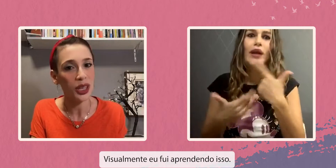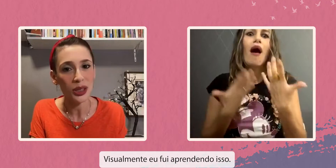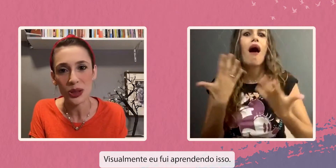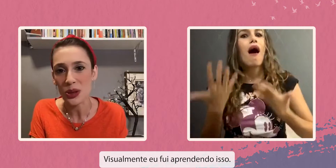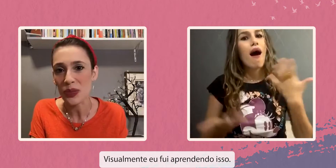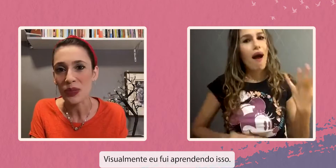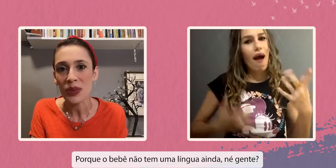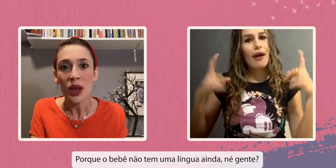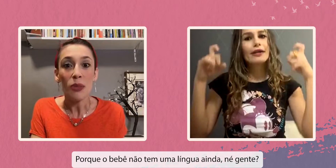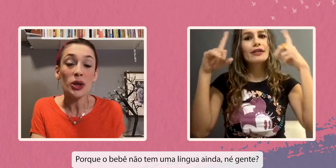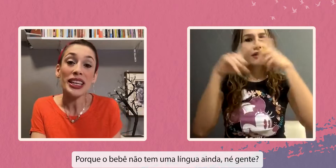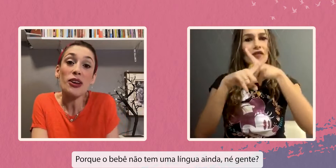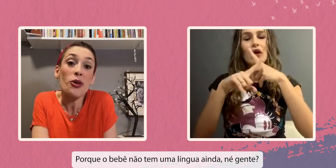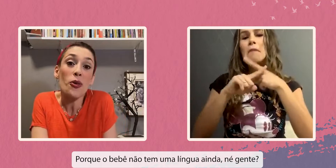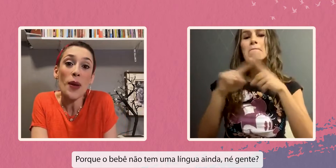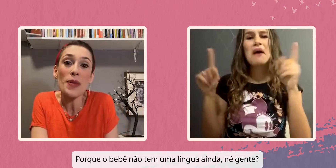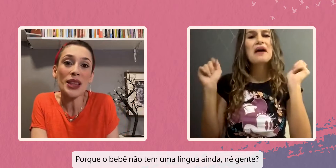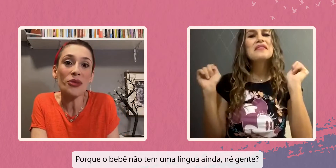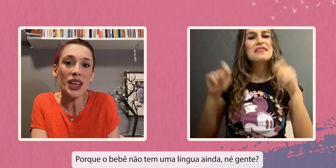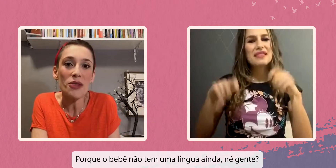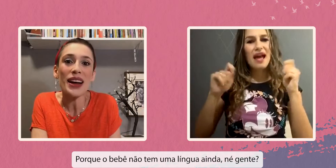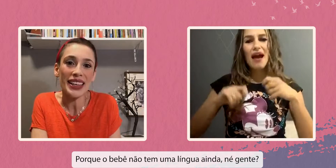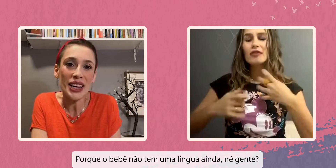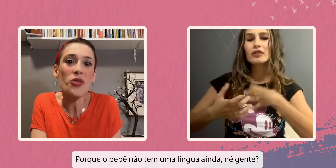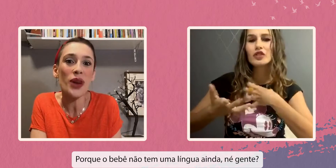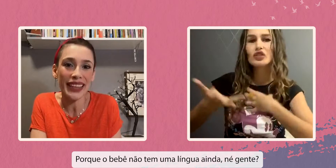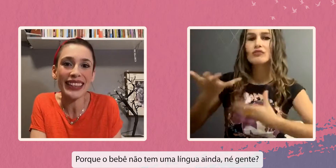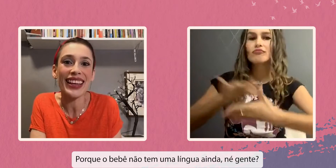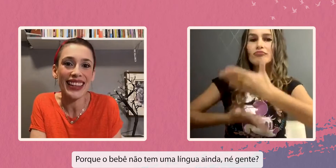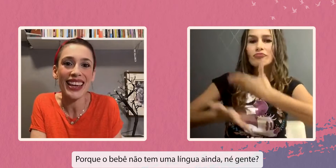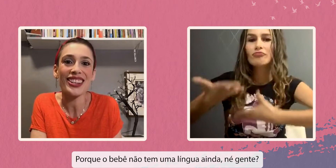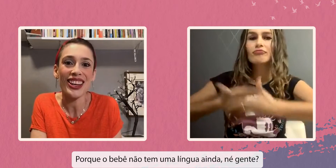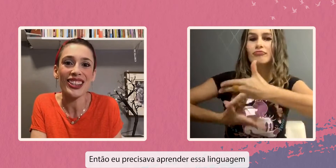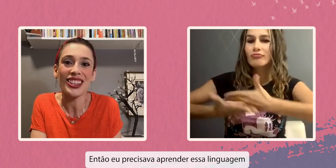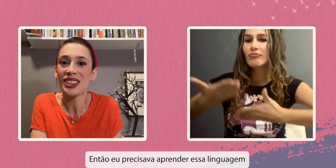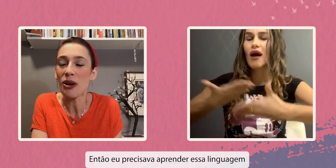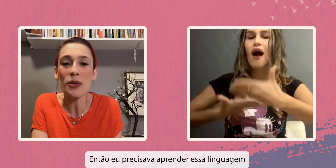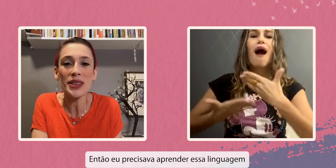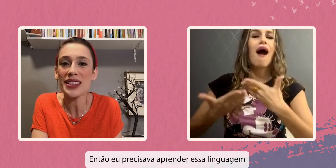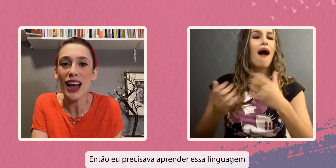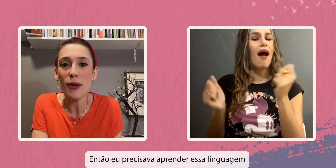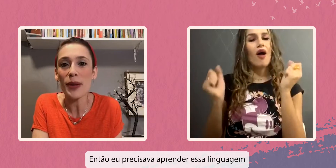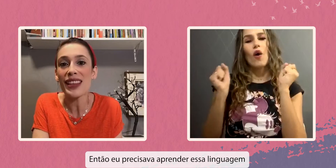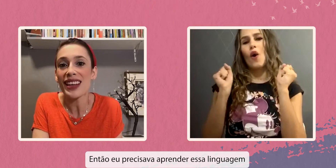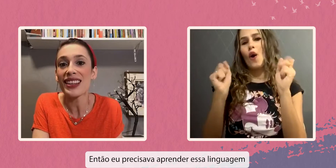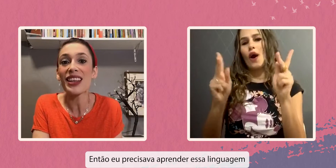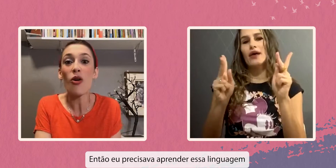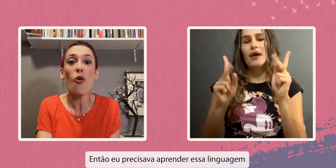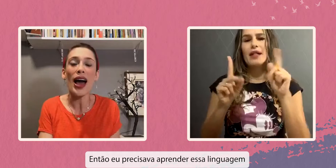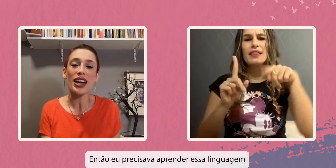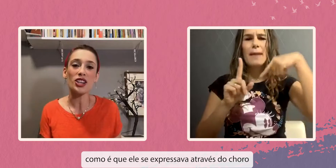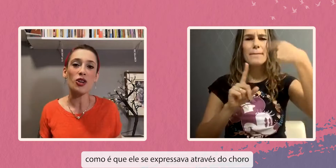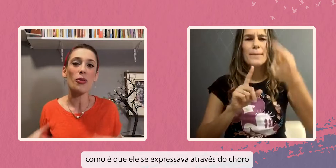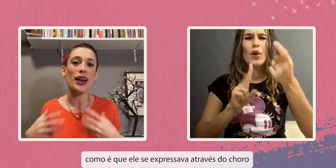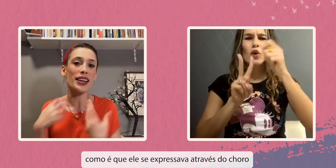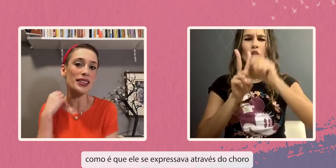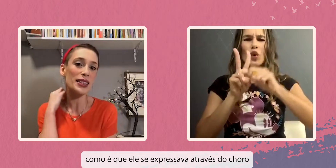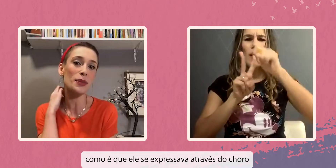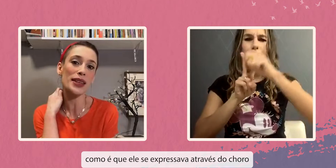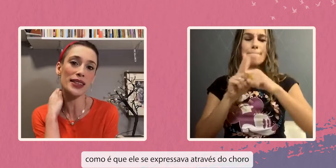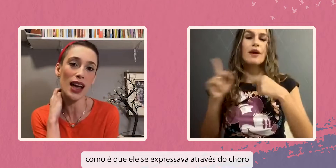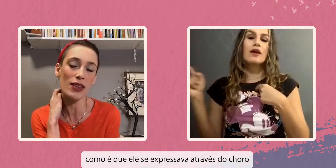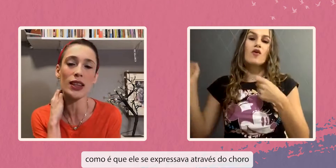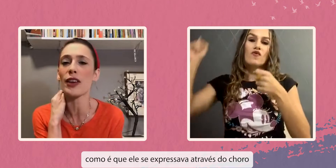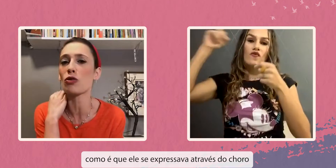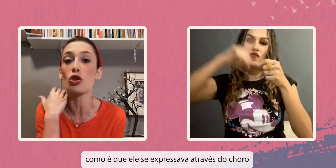aprendendo isso? Porque o bebê não tem uma língua ainda, né, gente? Então eu precisava aprender a linguagem, como é que